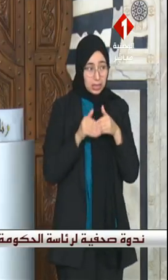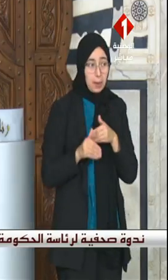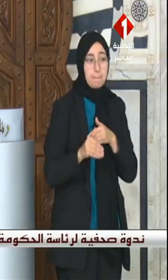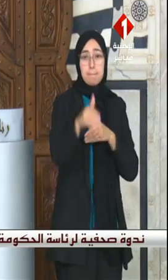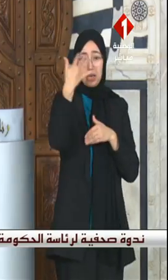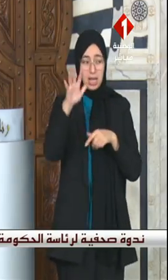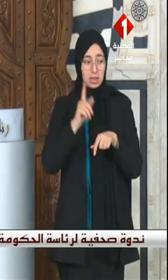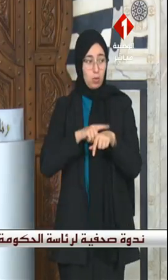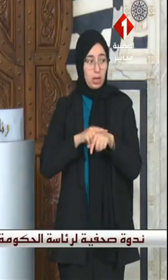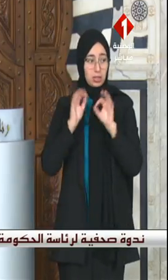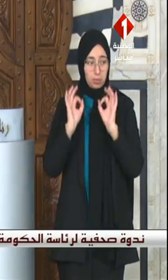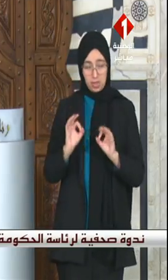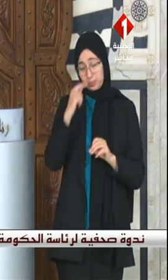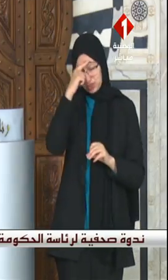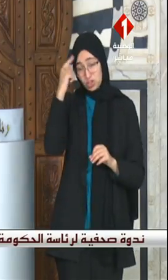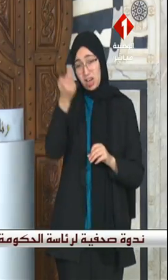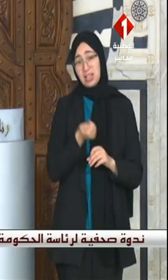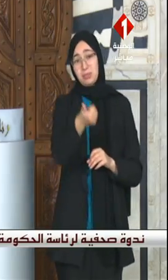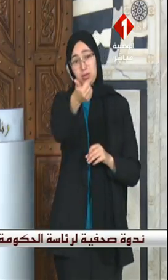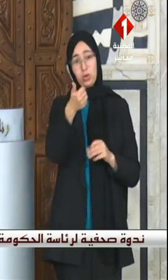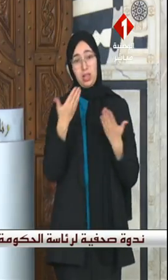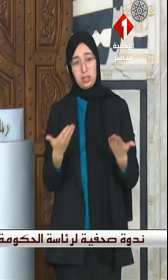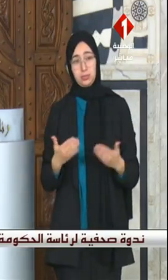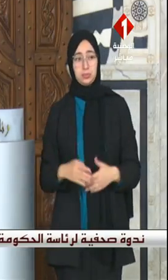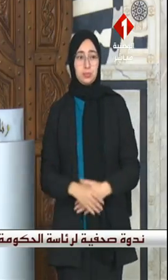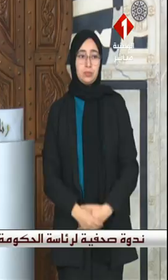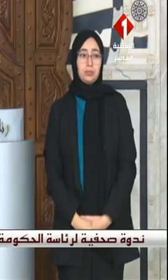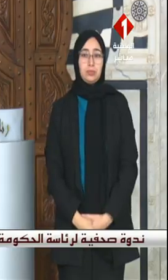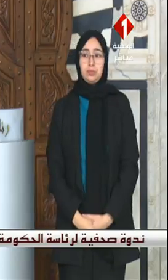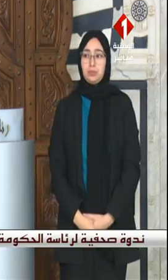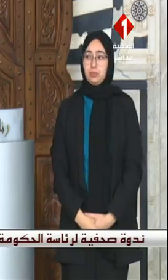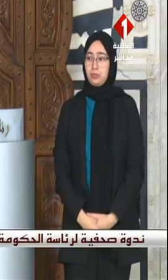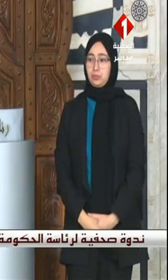الزمن، وهذا اللي ان شاء الله نحب نطمحوا له.